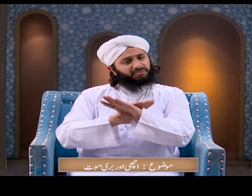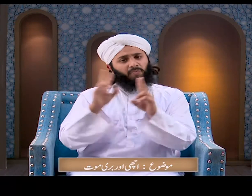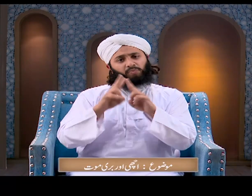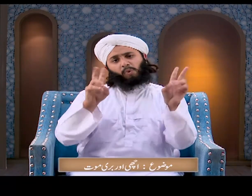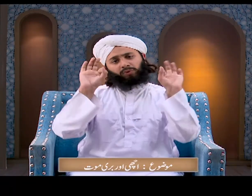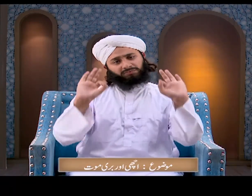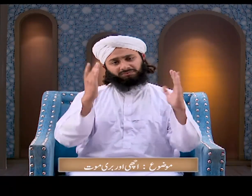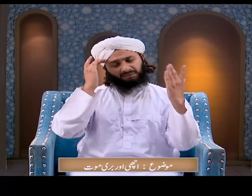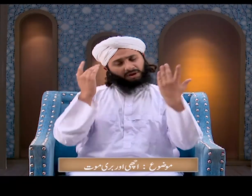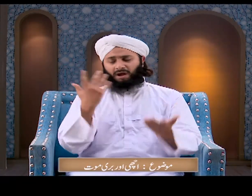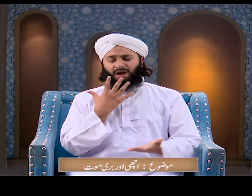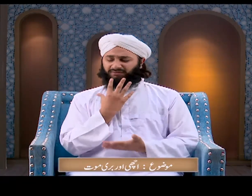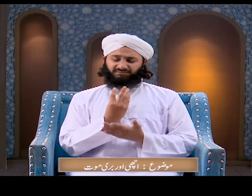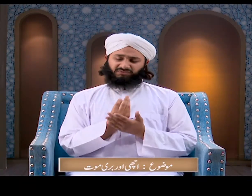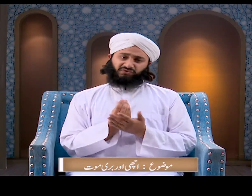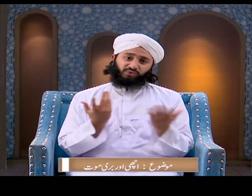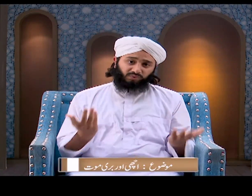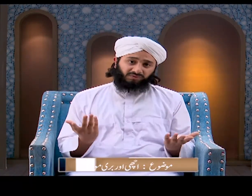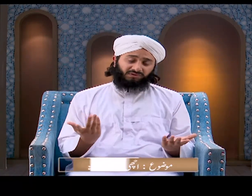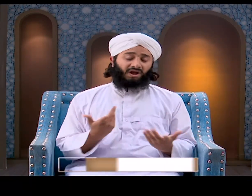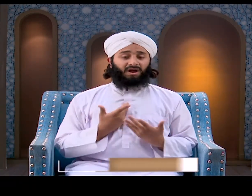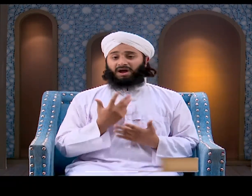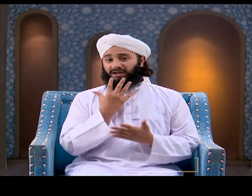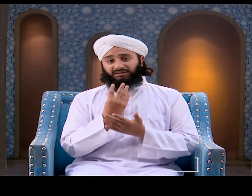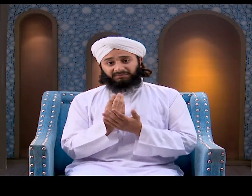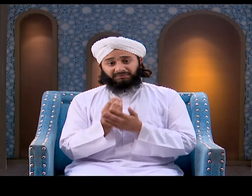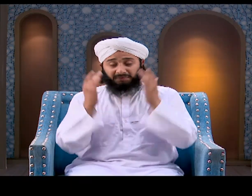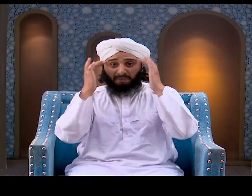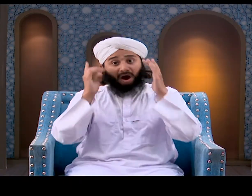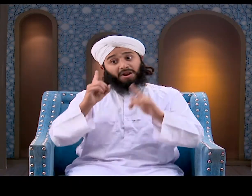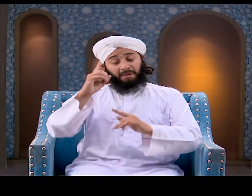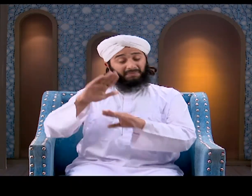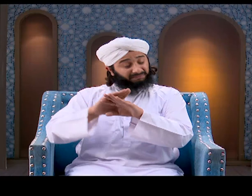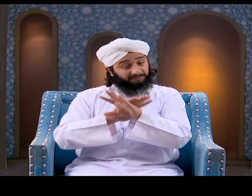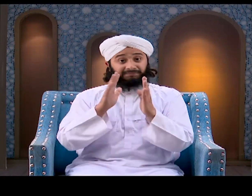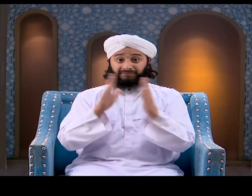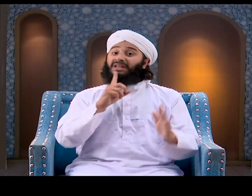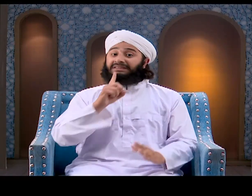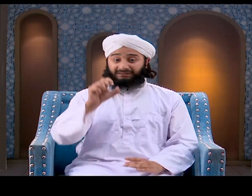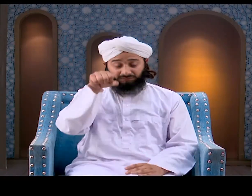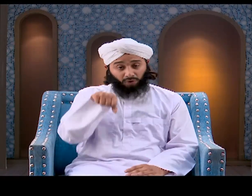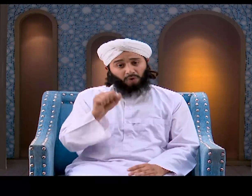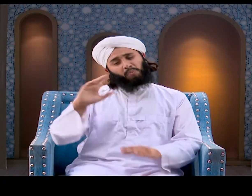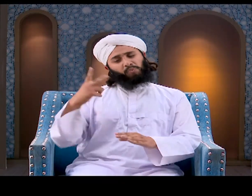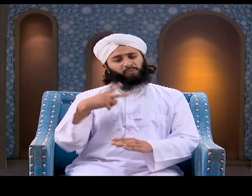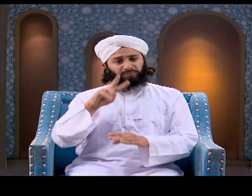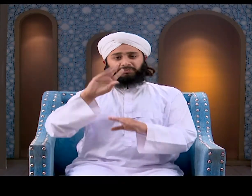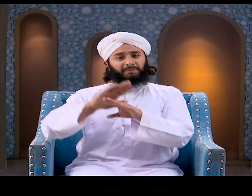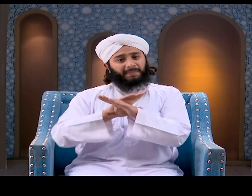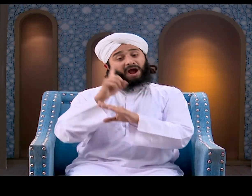رحم فرمانے والا ہے۔ ہاں ہاں، بے شک اللہ پاک بڑا مہربان ہے، بے شک اللہ پاک بہت رحم فرمانے والا ہے،